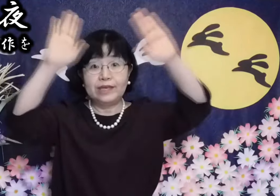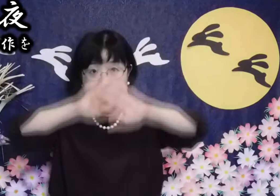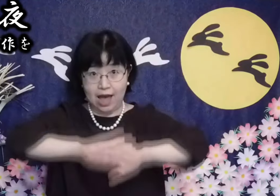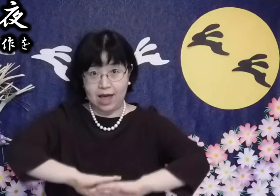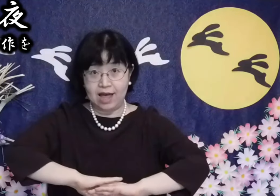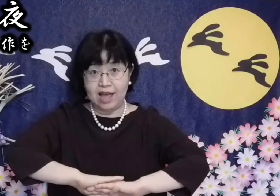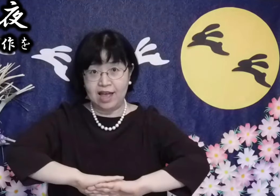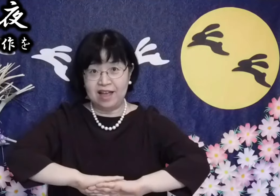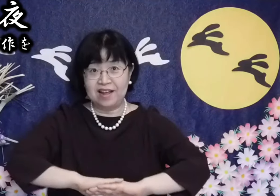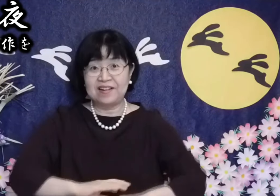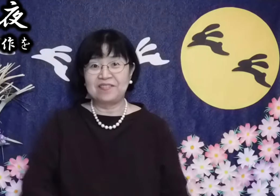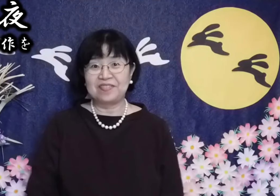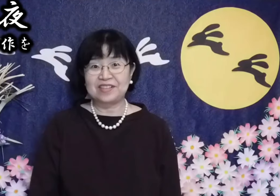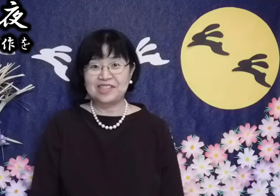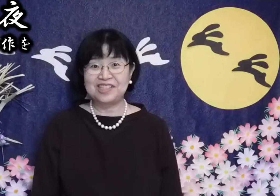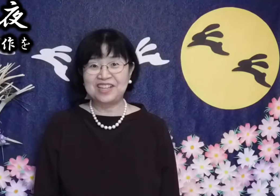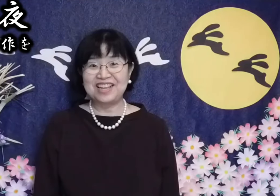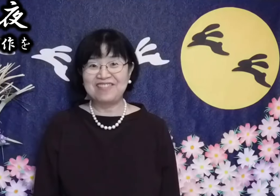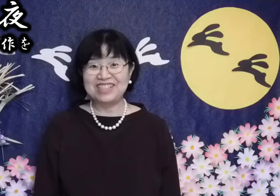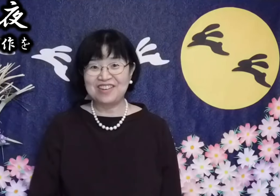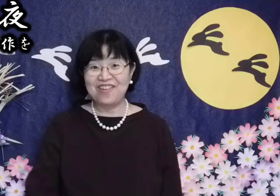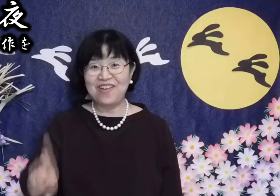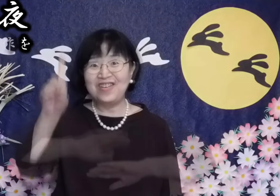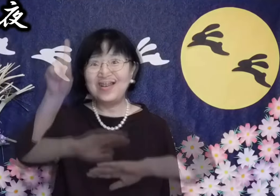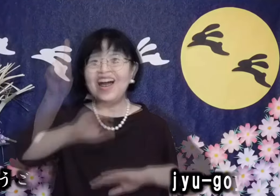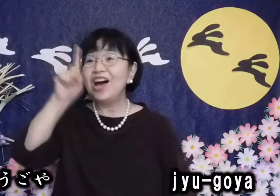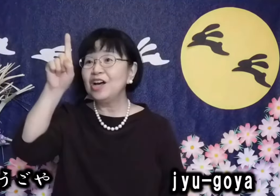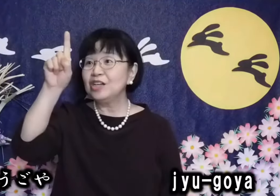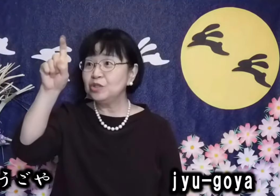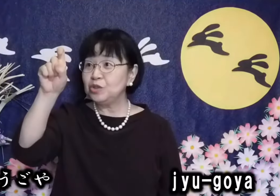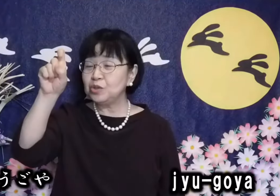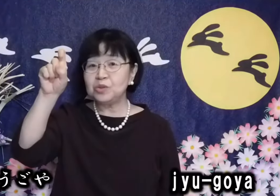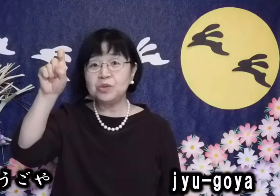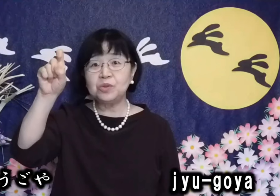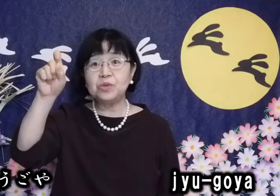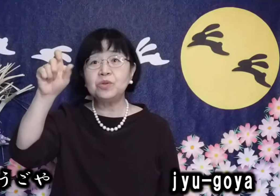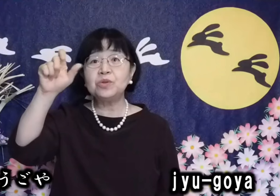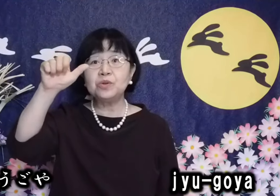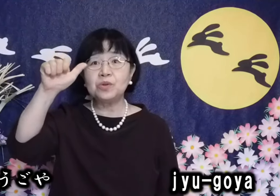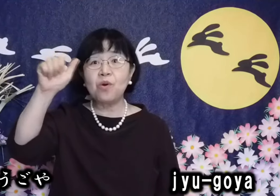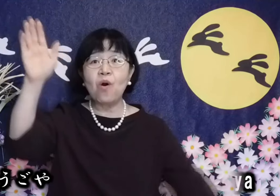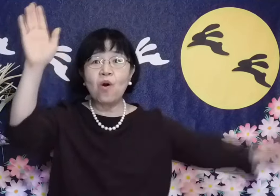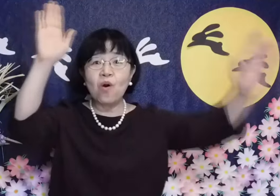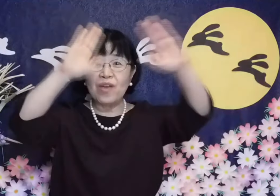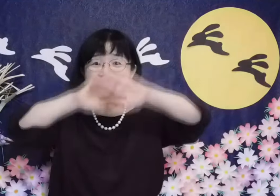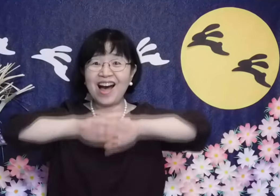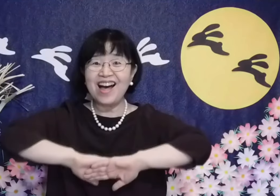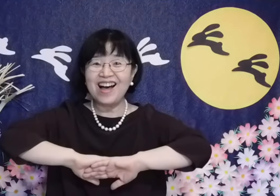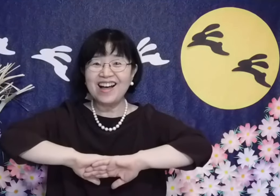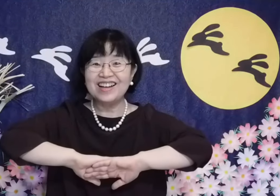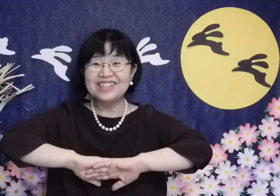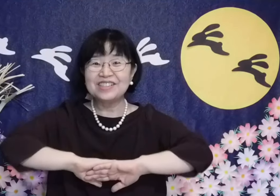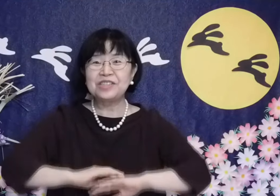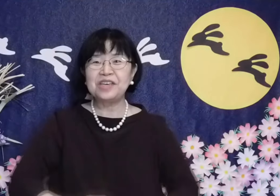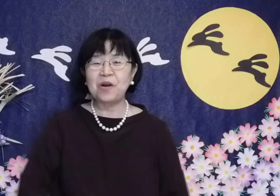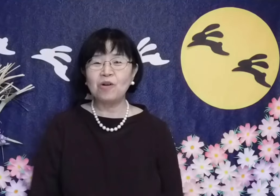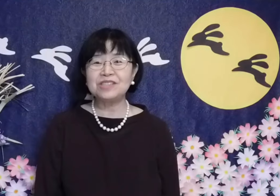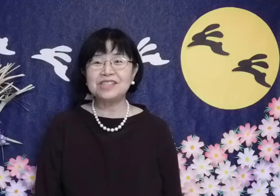や。続けていきますよ。十五夜。次、お月